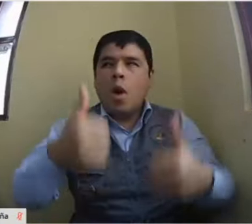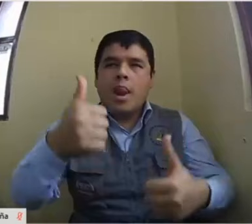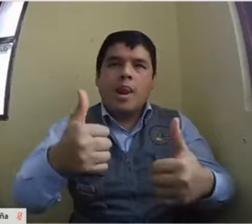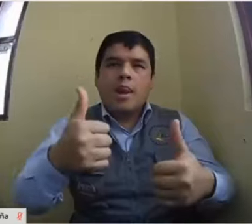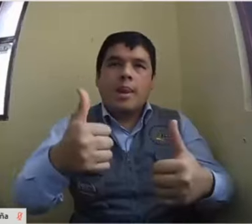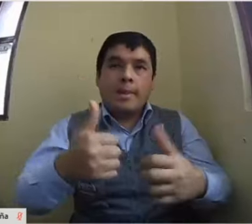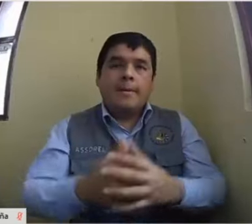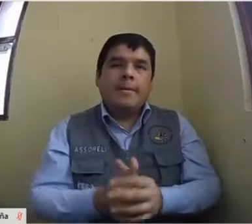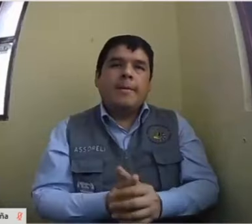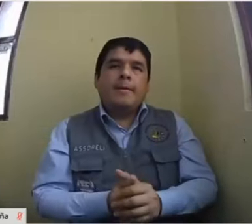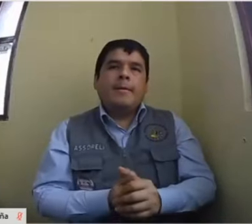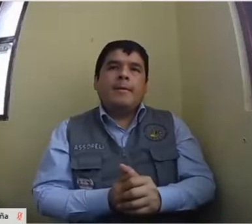¿Cuál? ¿Recuerdan cuál?